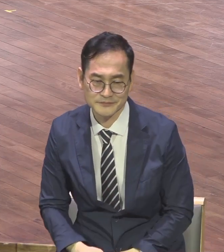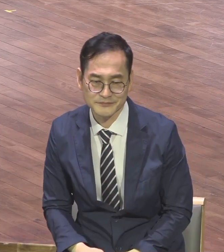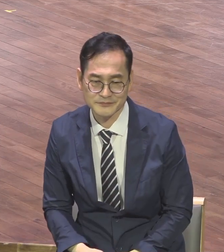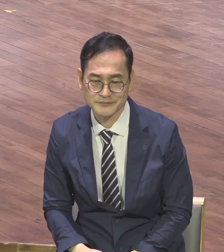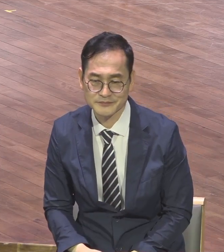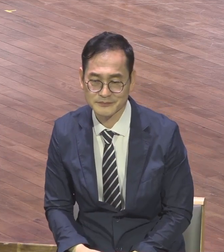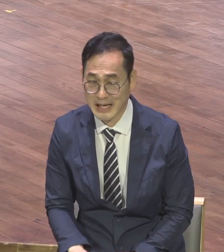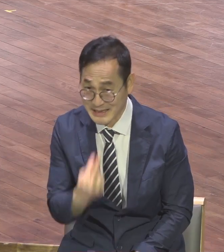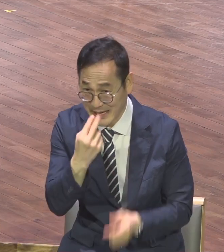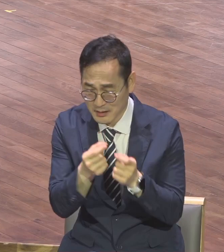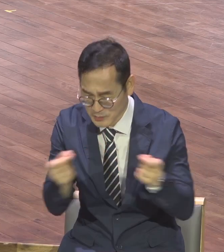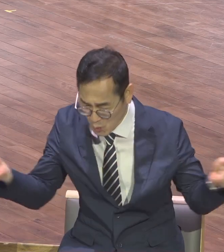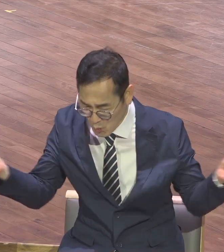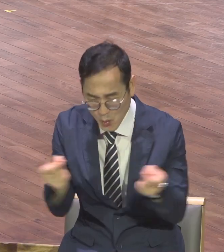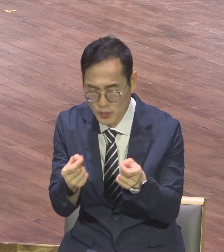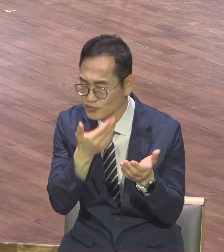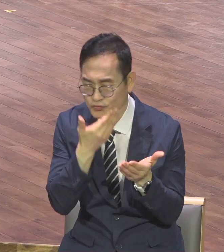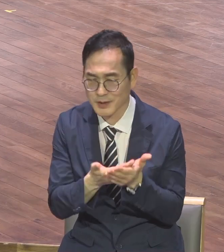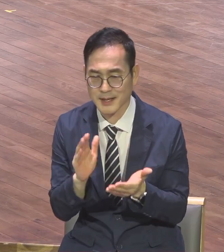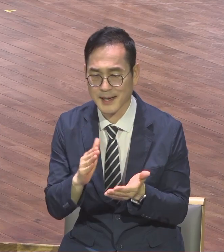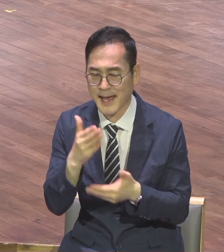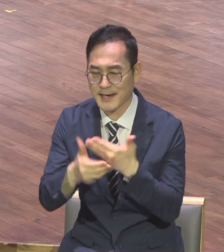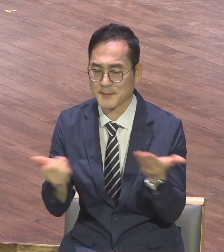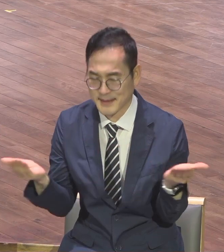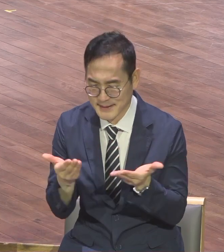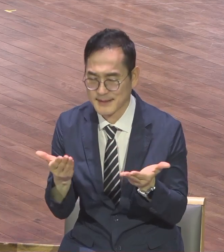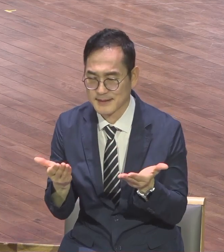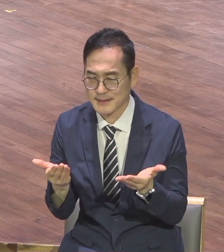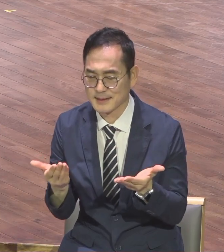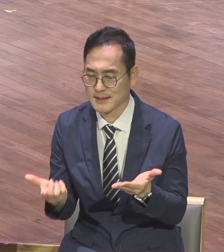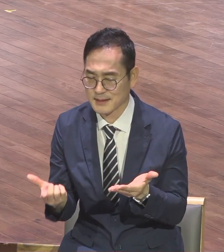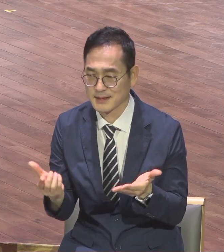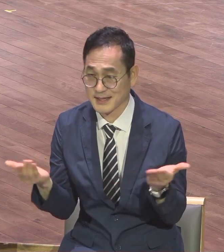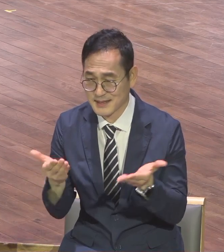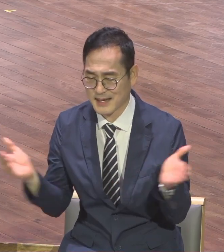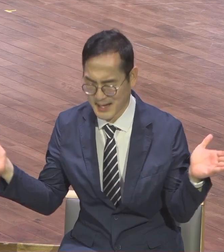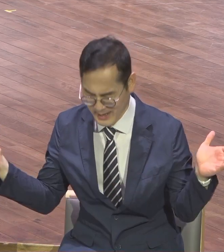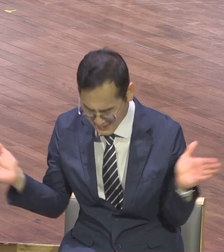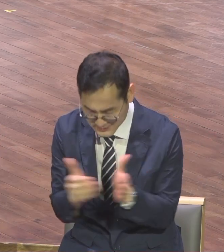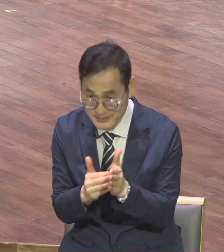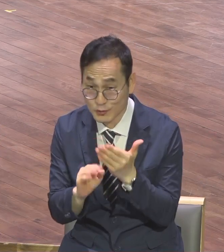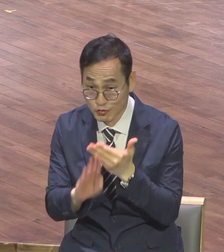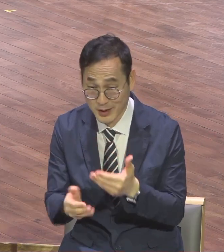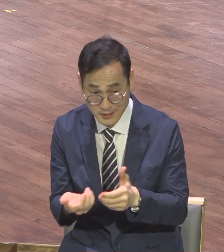게 아니에요. 사명 끝나면 빨리 가는 게 더 좋아.